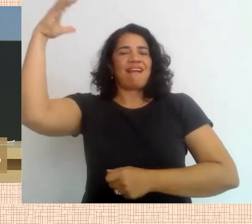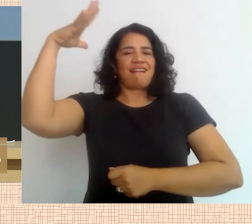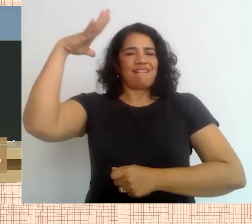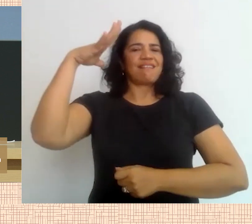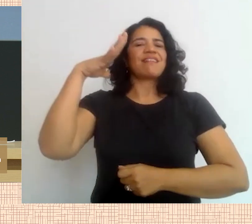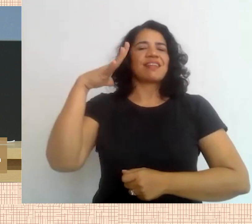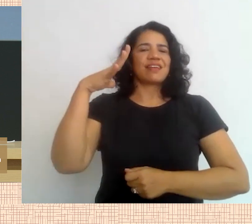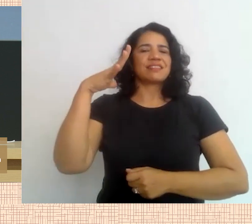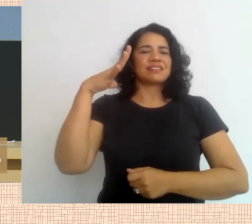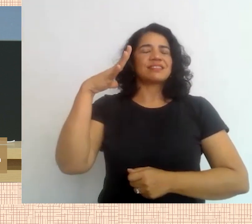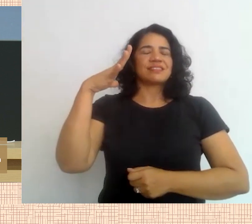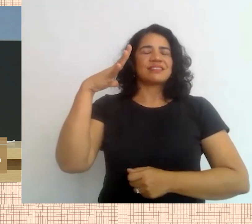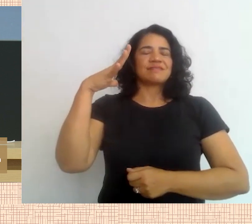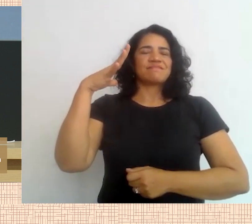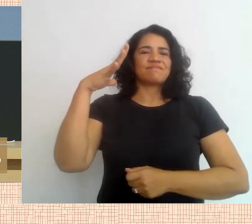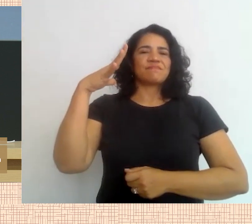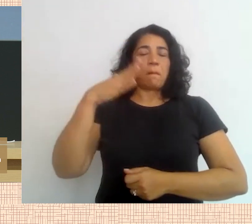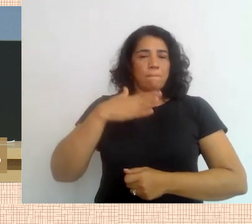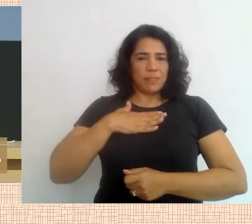é